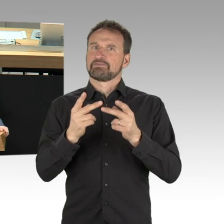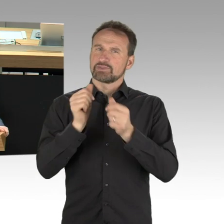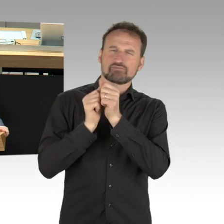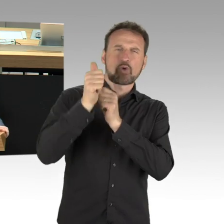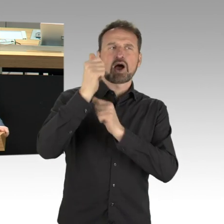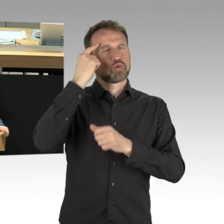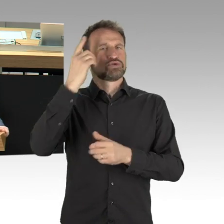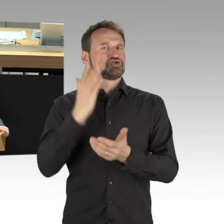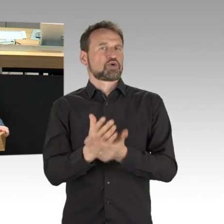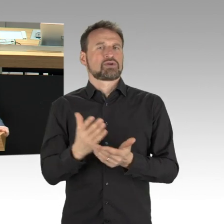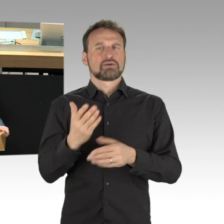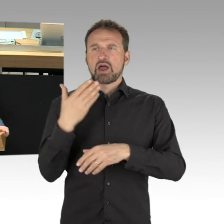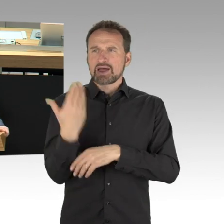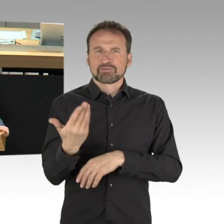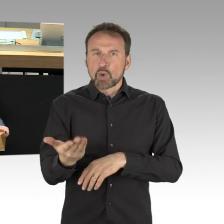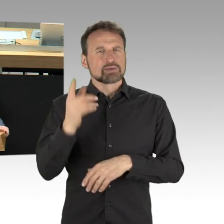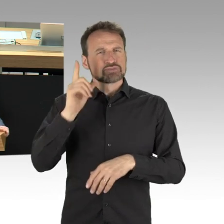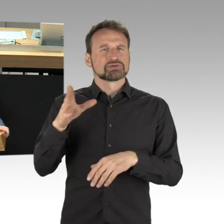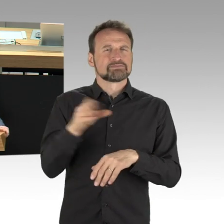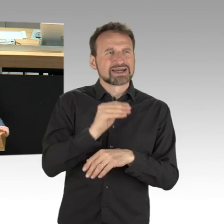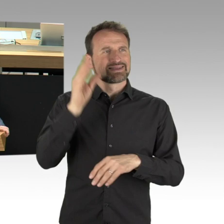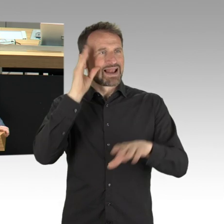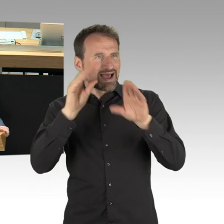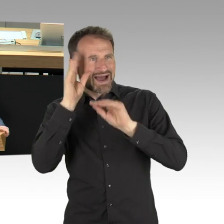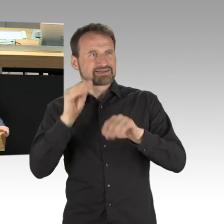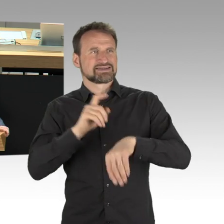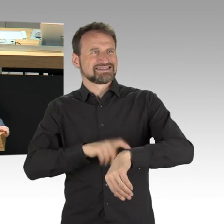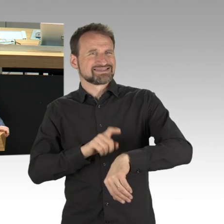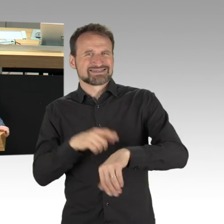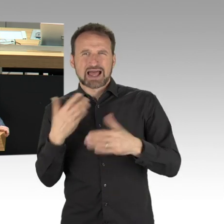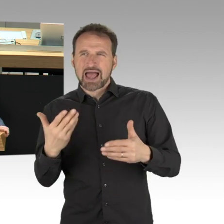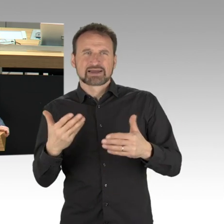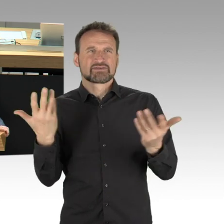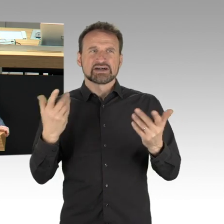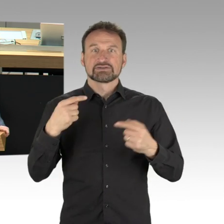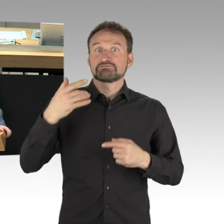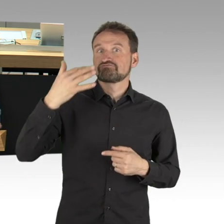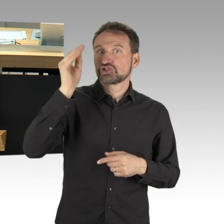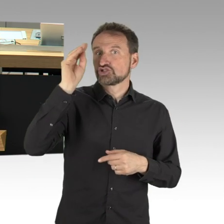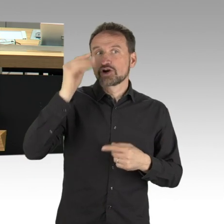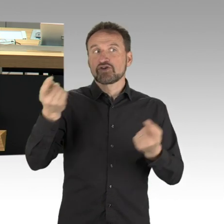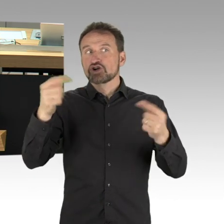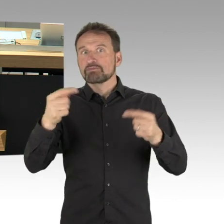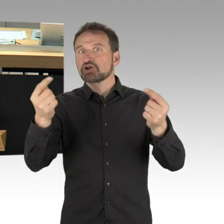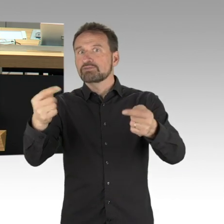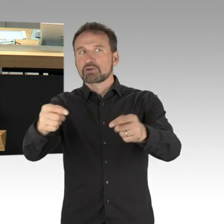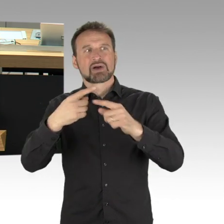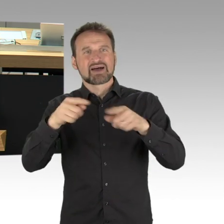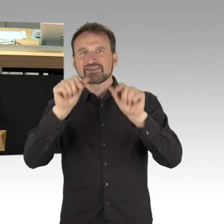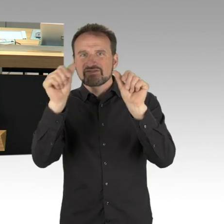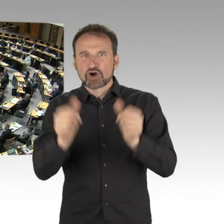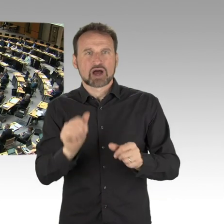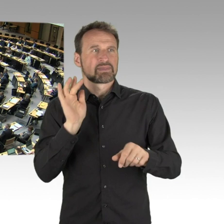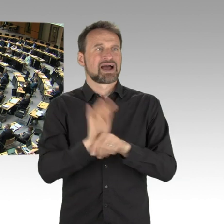das zu tun, was man tun muss, zielgerichtet gegen Antisemitismus zu arbeiten. Gestatten